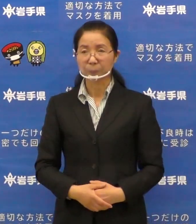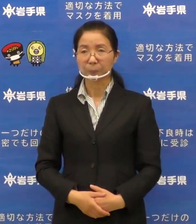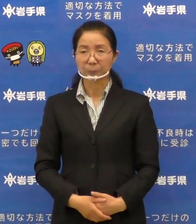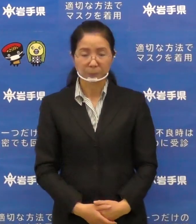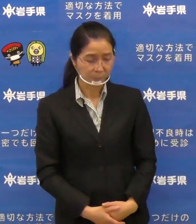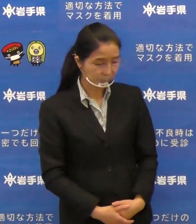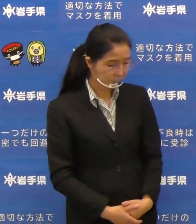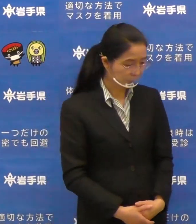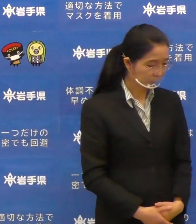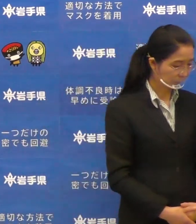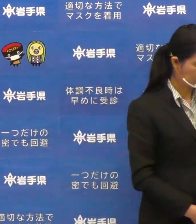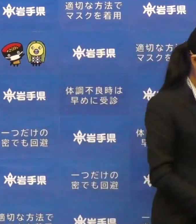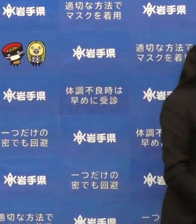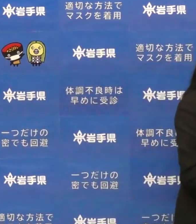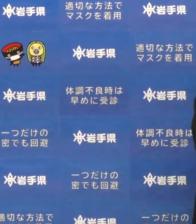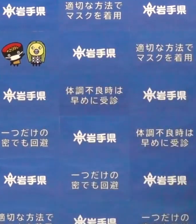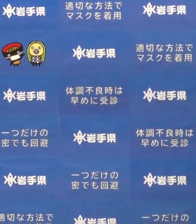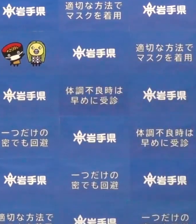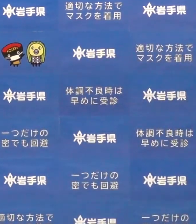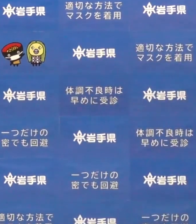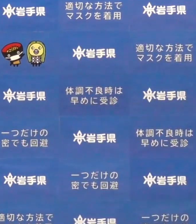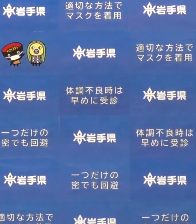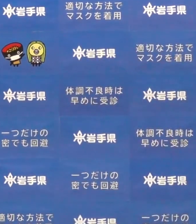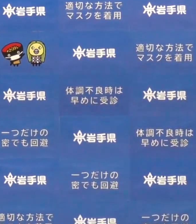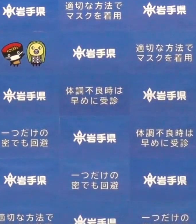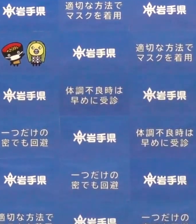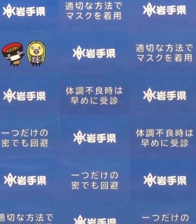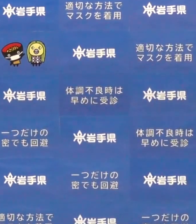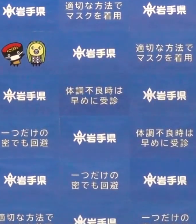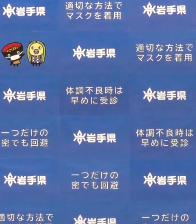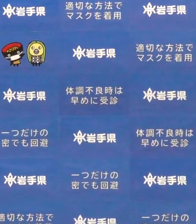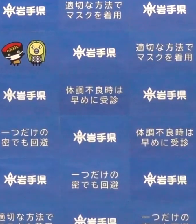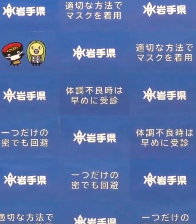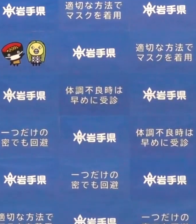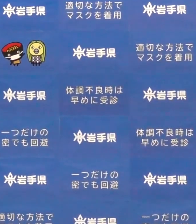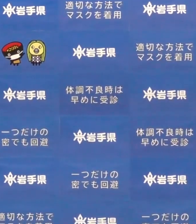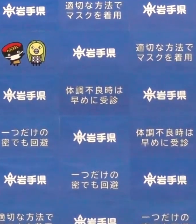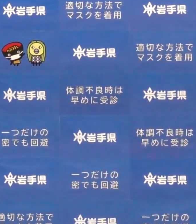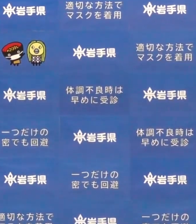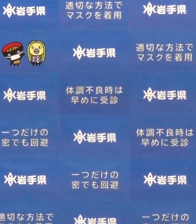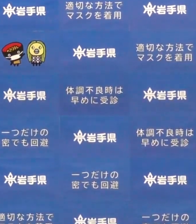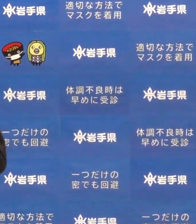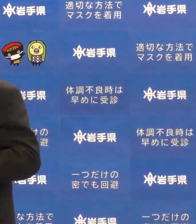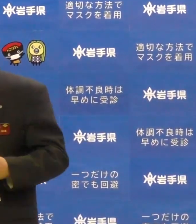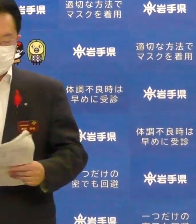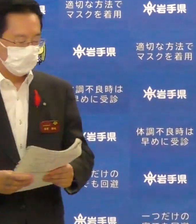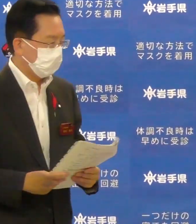はい、お疲れ様。